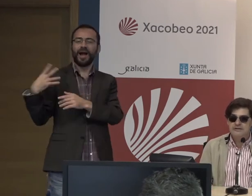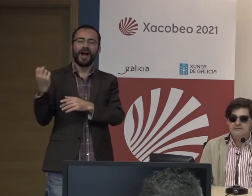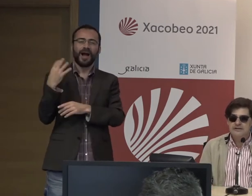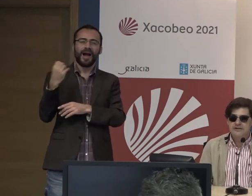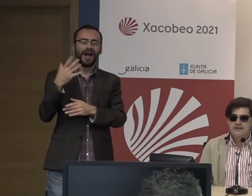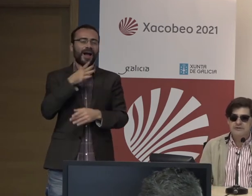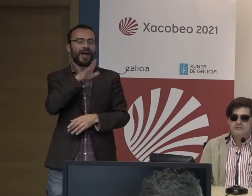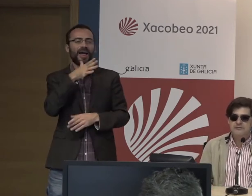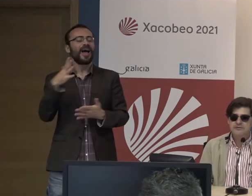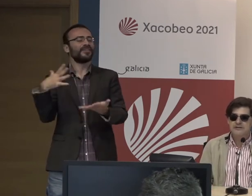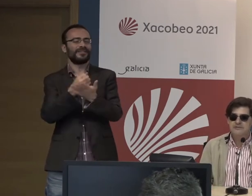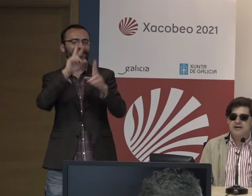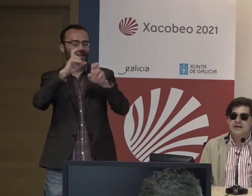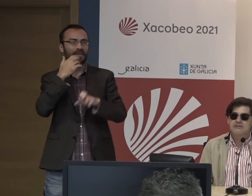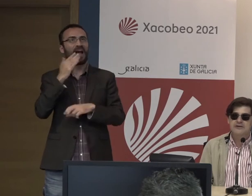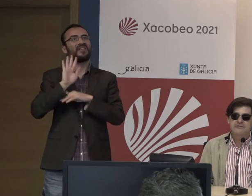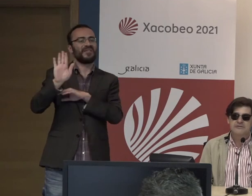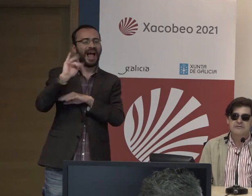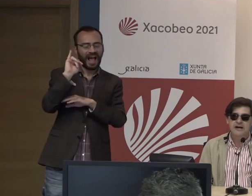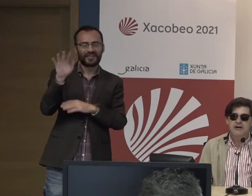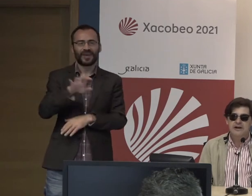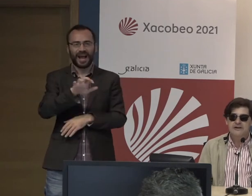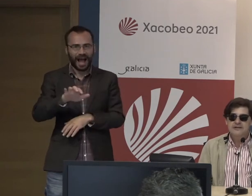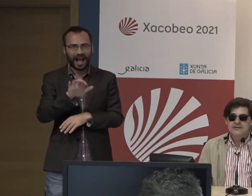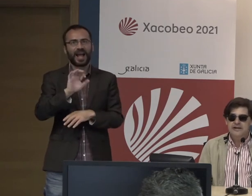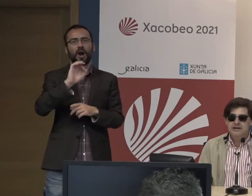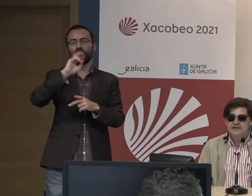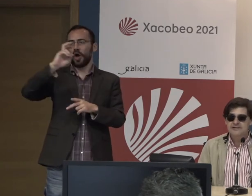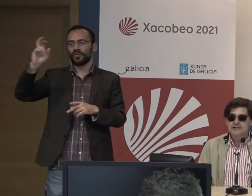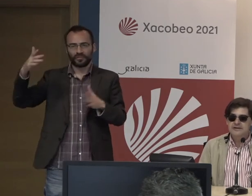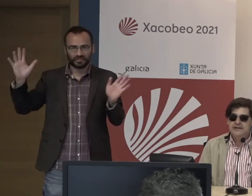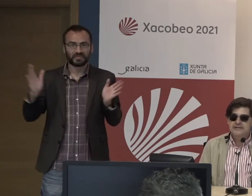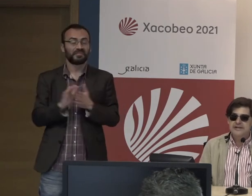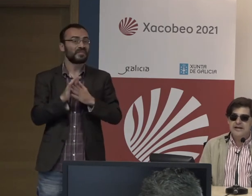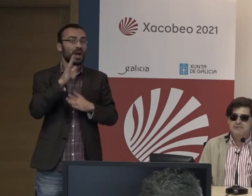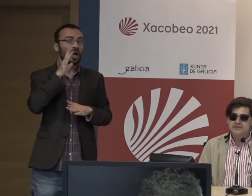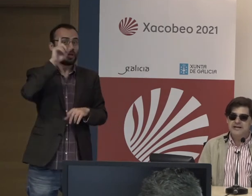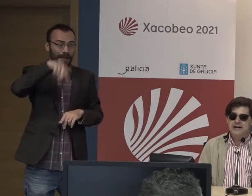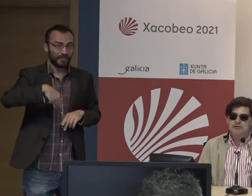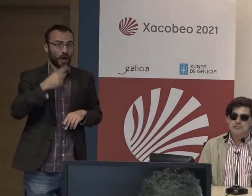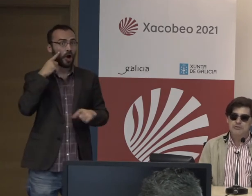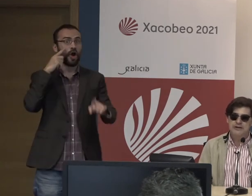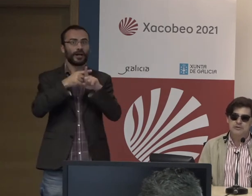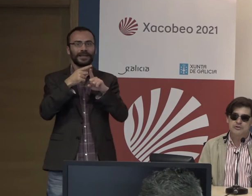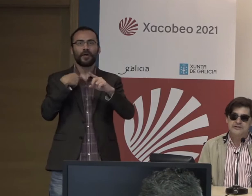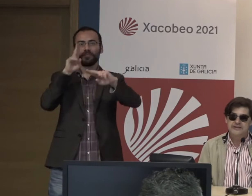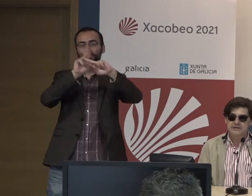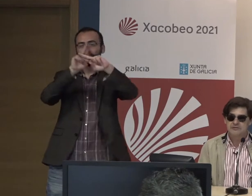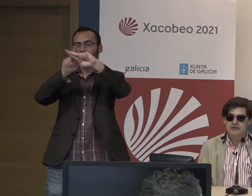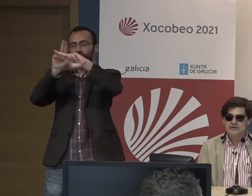cuenta, me dice que esto es delante del cajero, delante de los demás. Ahora, si además etiquetamos, tagueamos